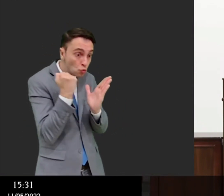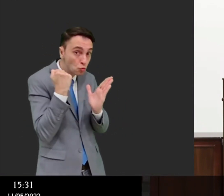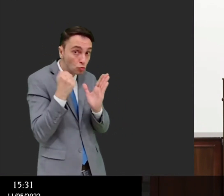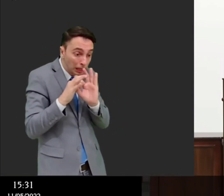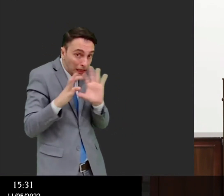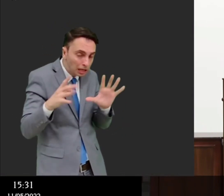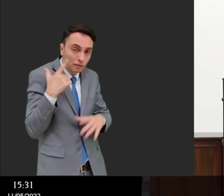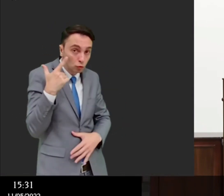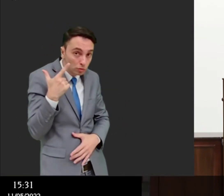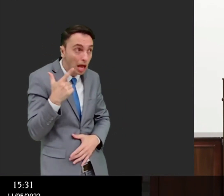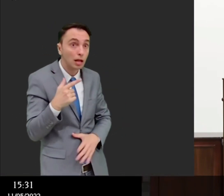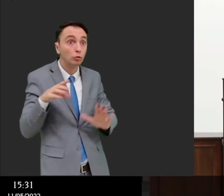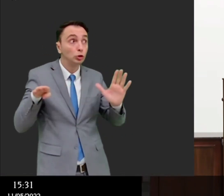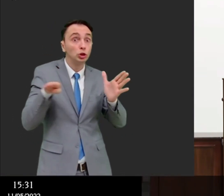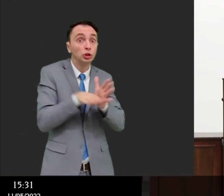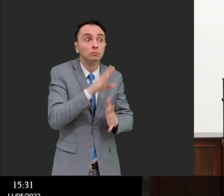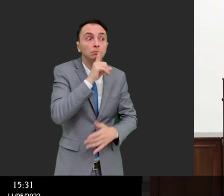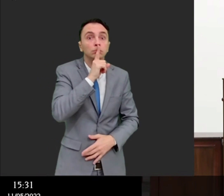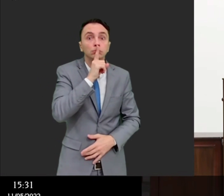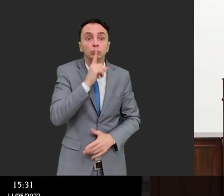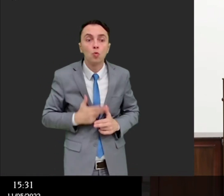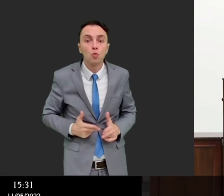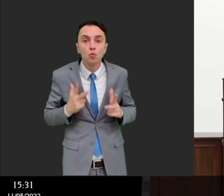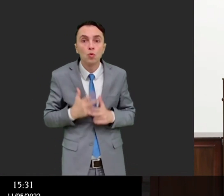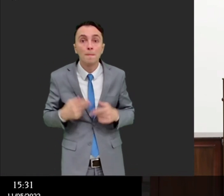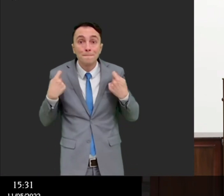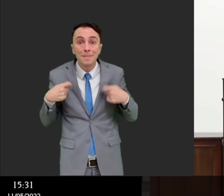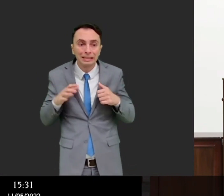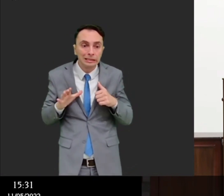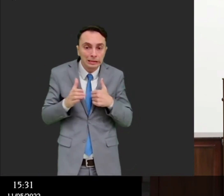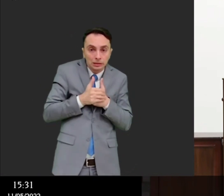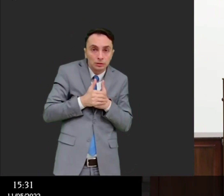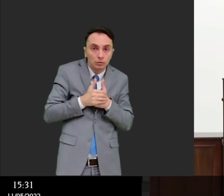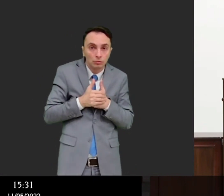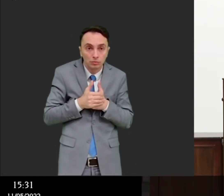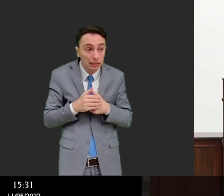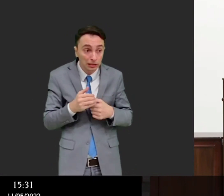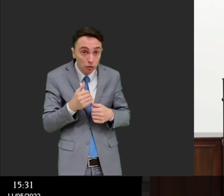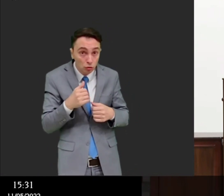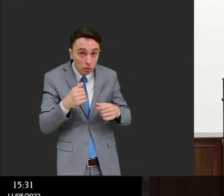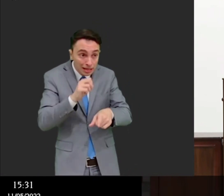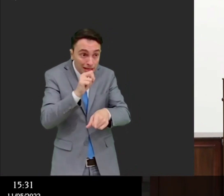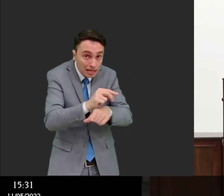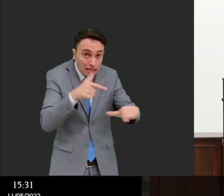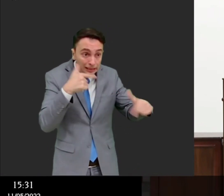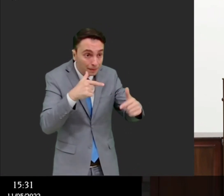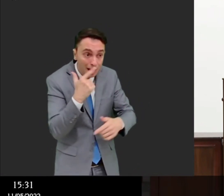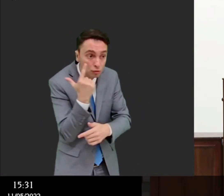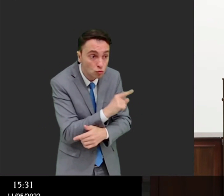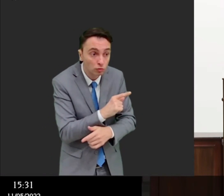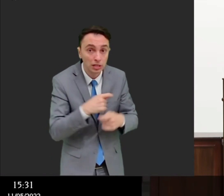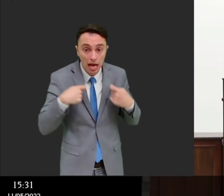emprego, não consegue uma legalização. Então fica difícil. Então,